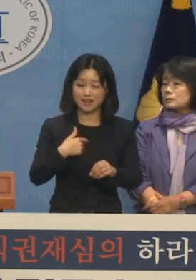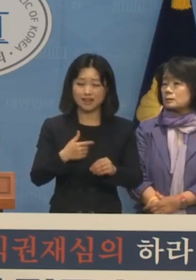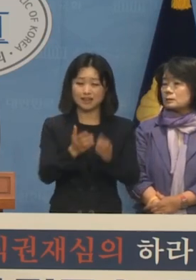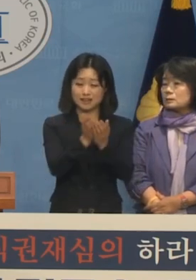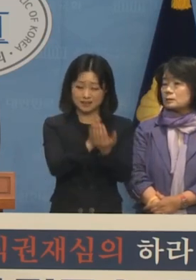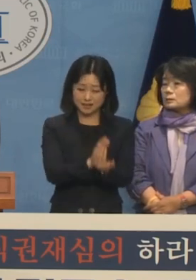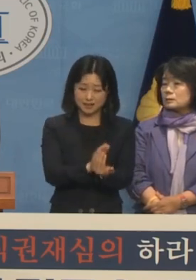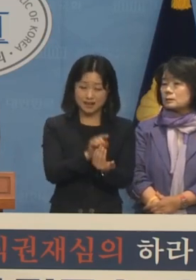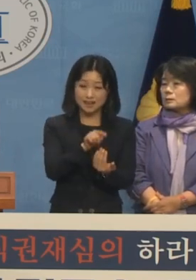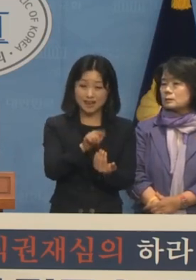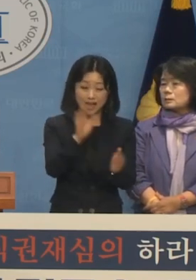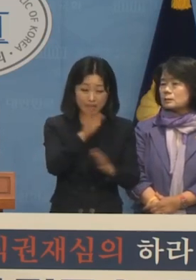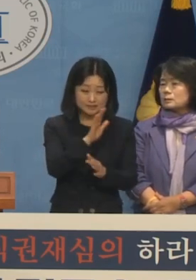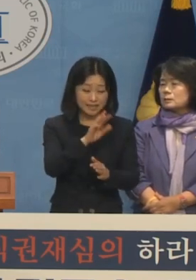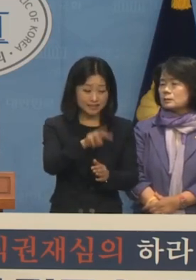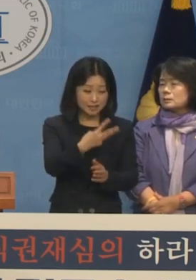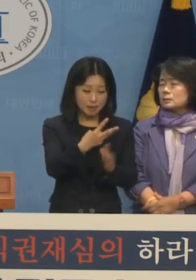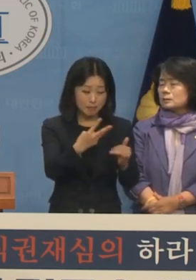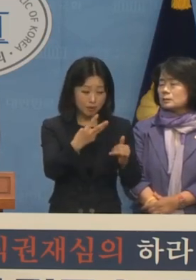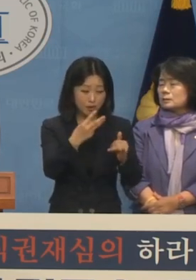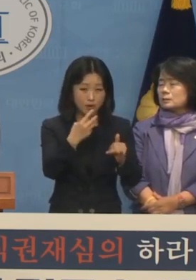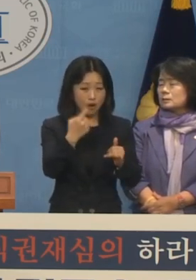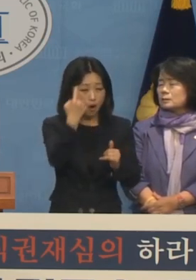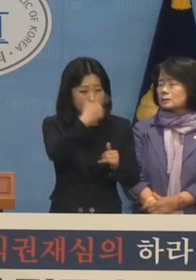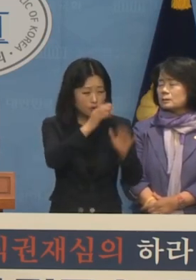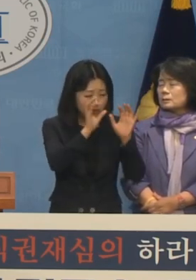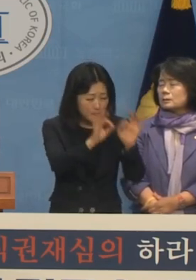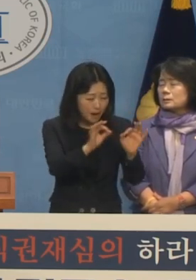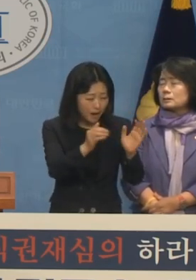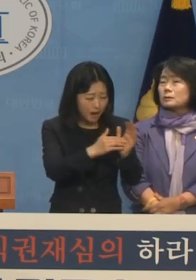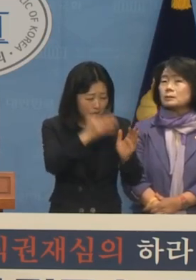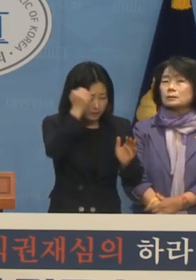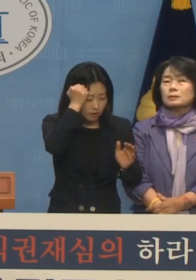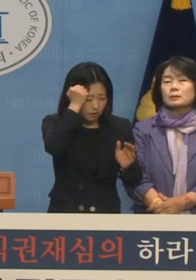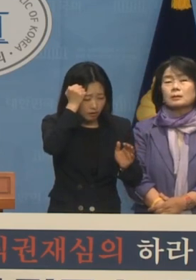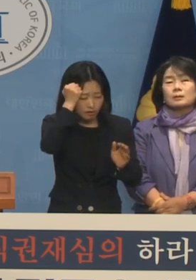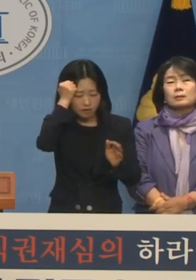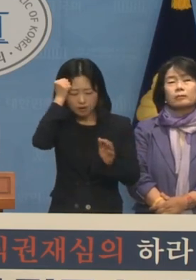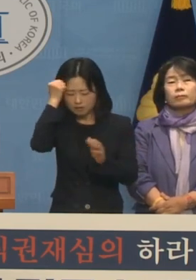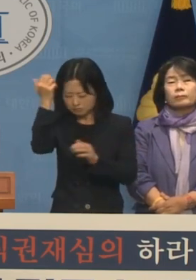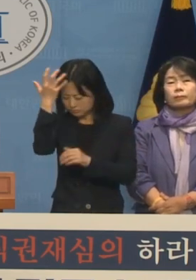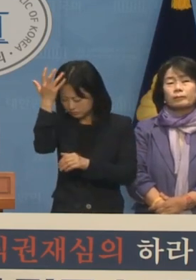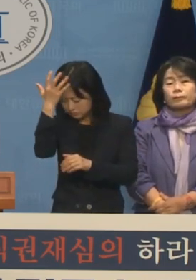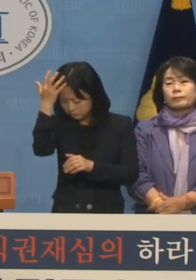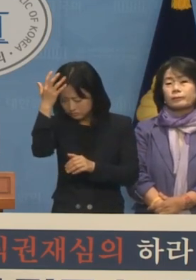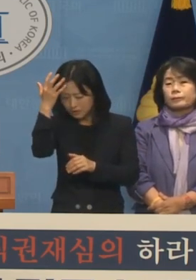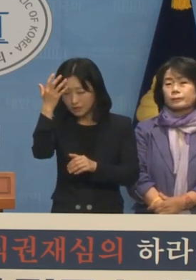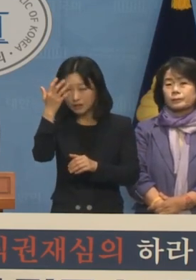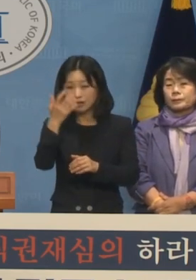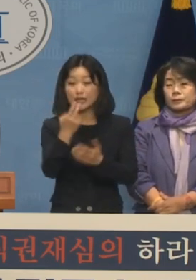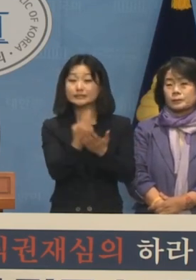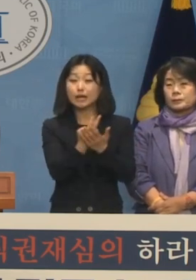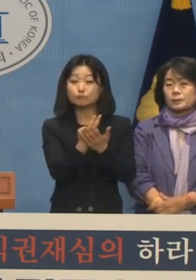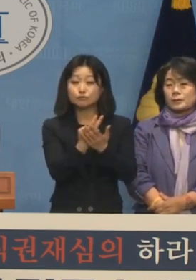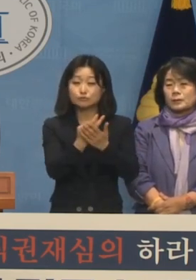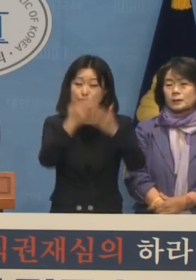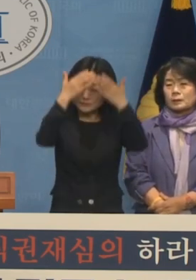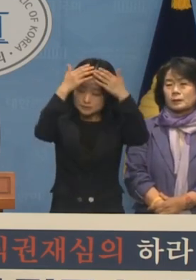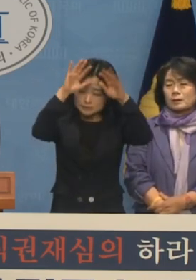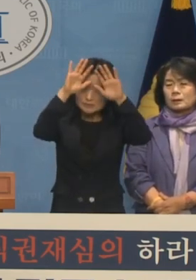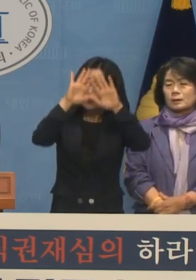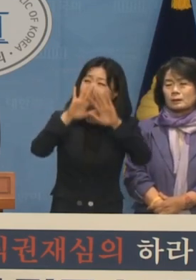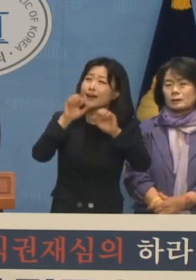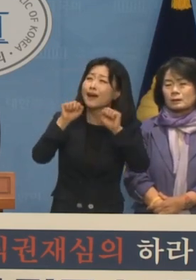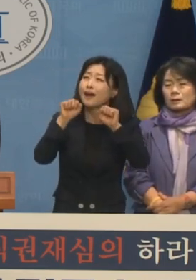되는 눈망울을 보고 나왔기 때문에 그 참사에 대해서 너무나 잘 압니다. 그리고 그들이 창문에 붙어 있던